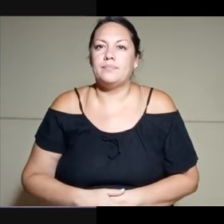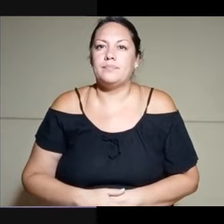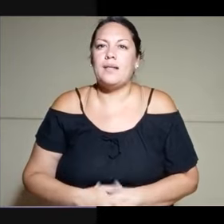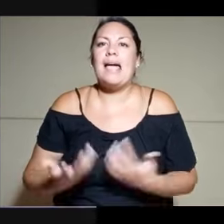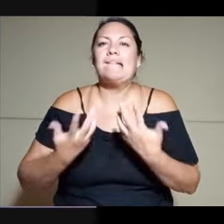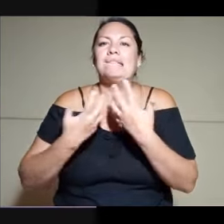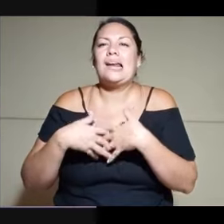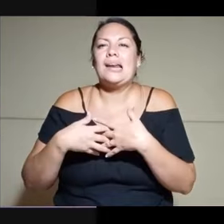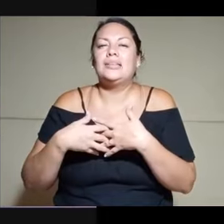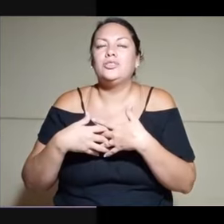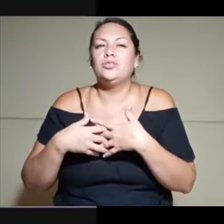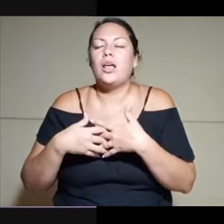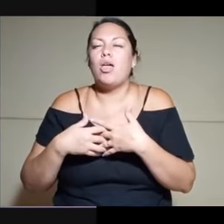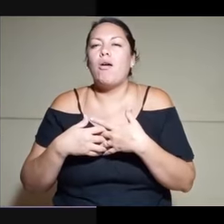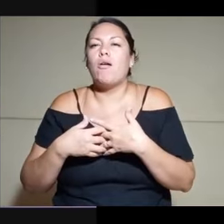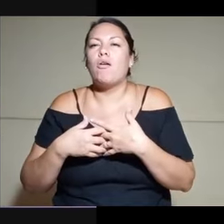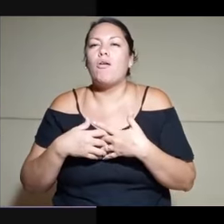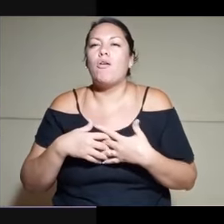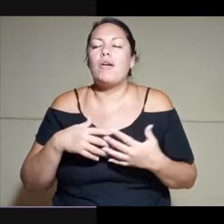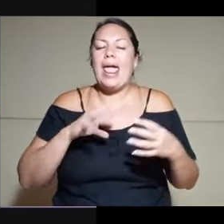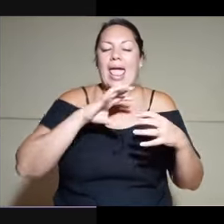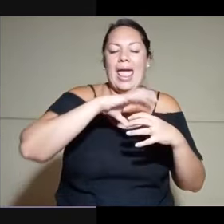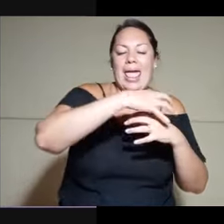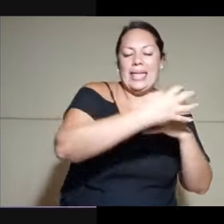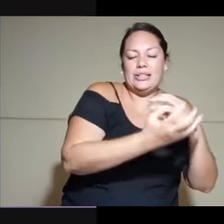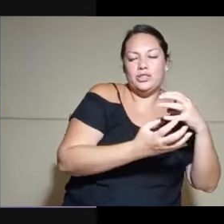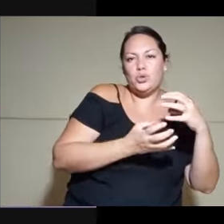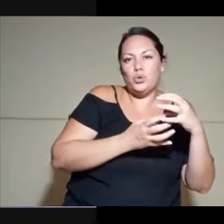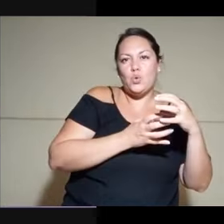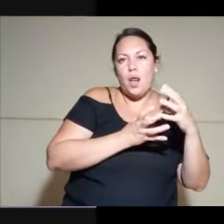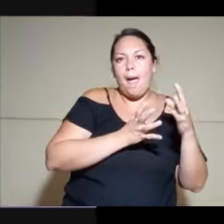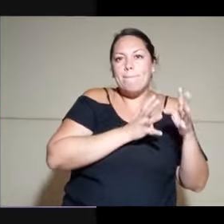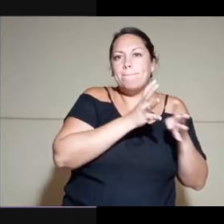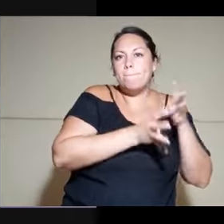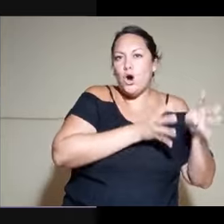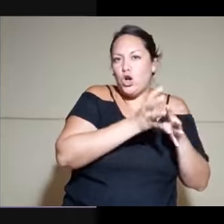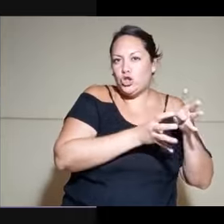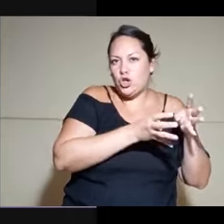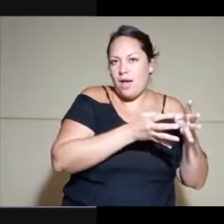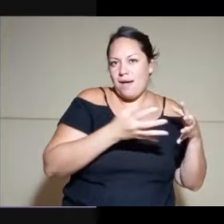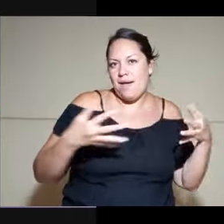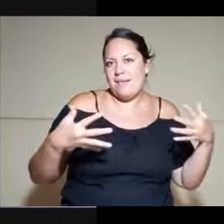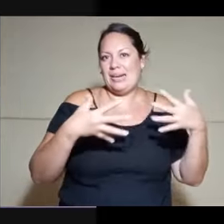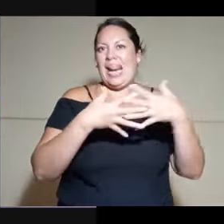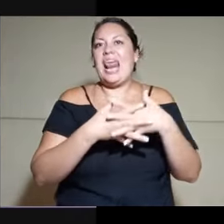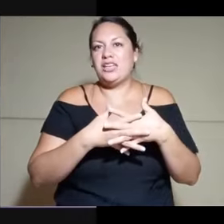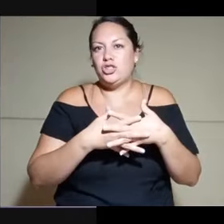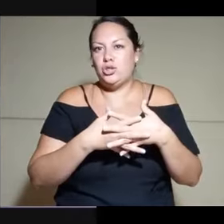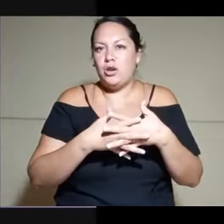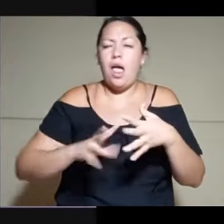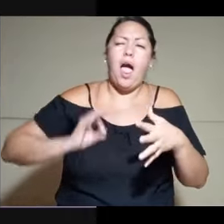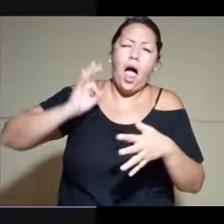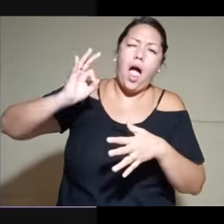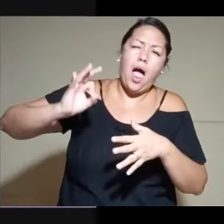como neurotransmisor sobre todo la dopamina. Y está en relación con algunas otras